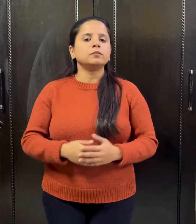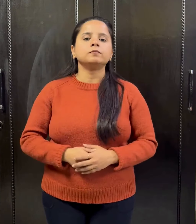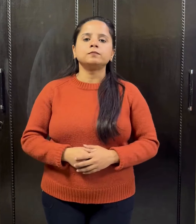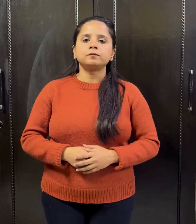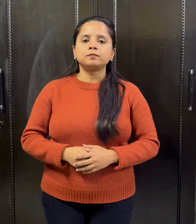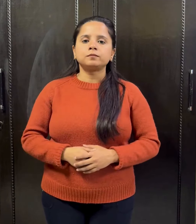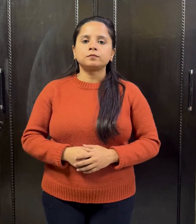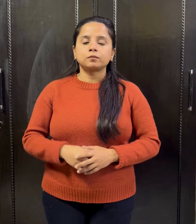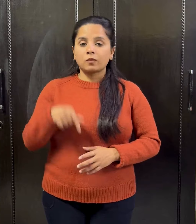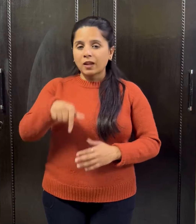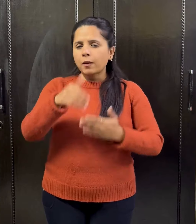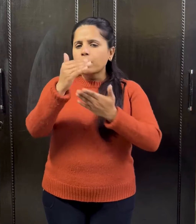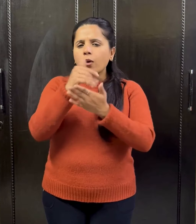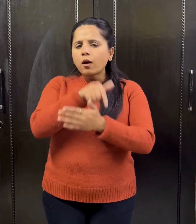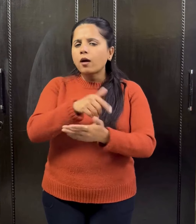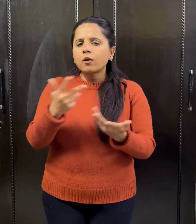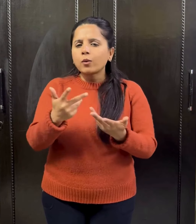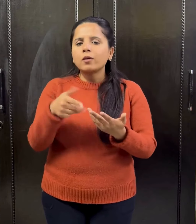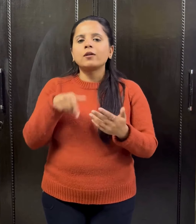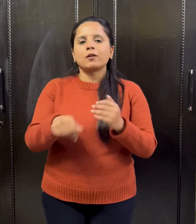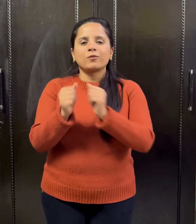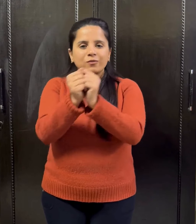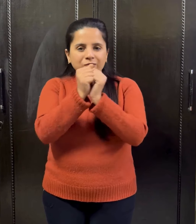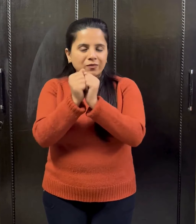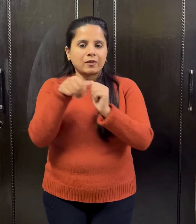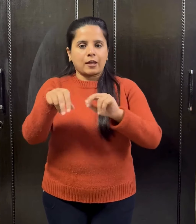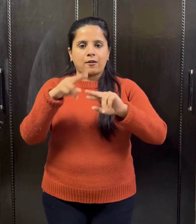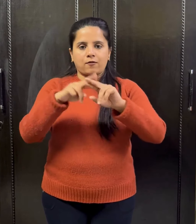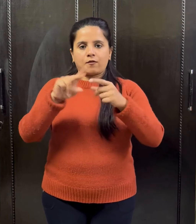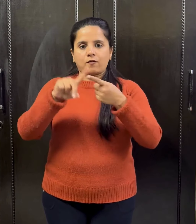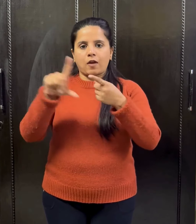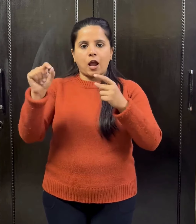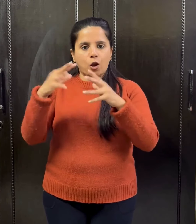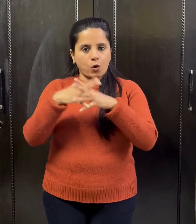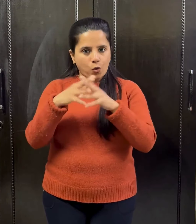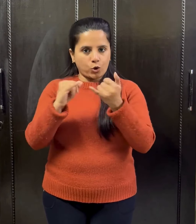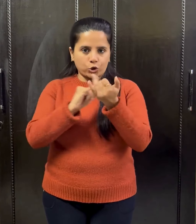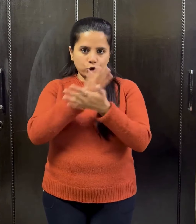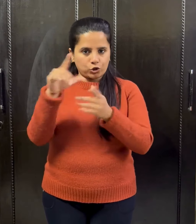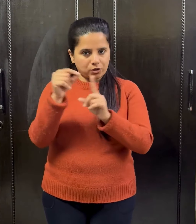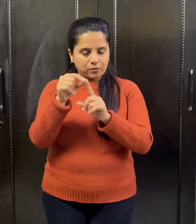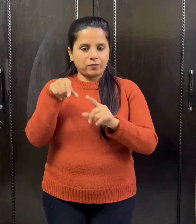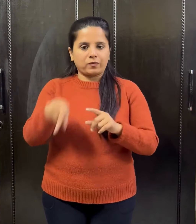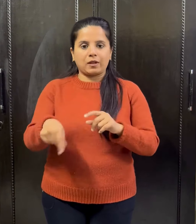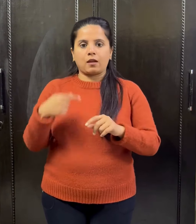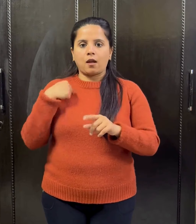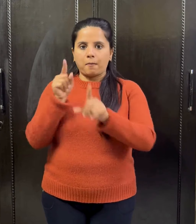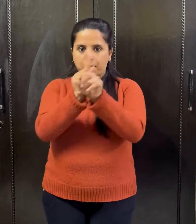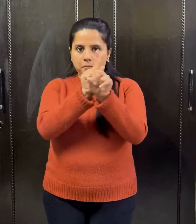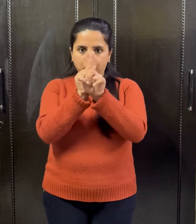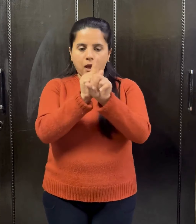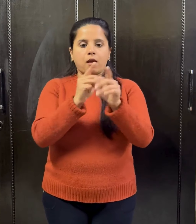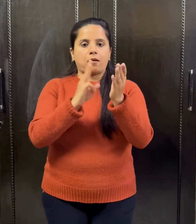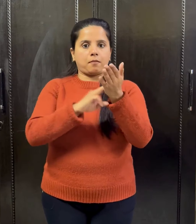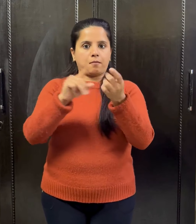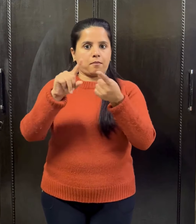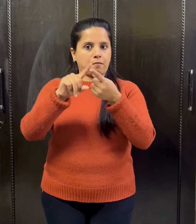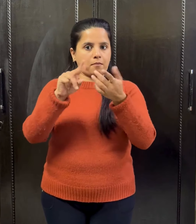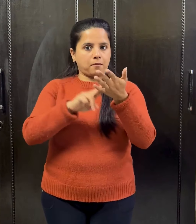ये प्रोग्राम फेलोज को मेंटर्स और एनसीपीईडीपी एग्जीक्यूटिव्स के गाइडेंस के